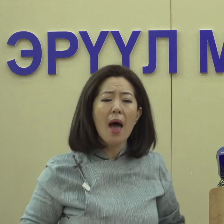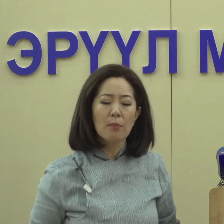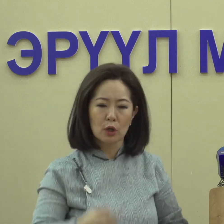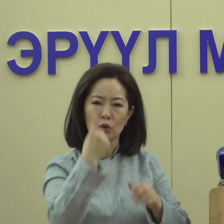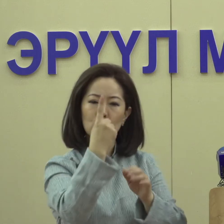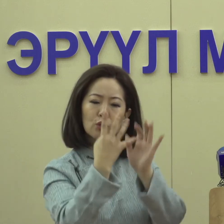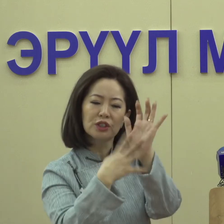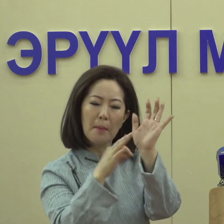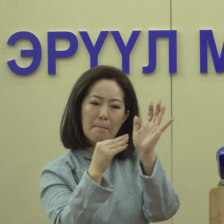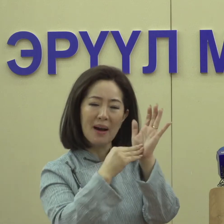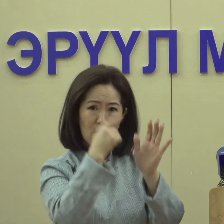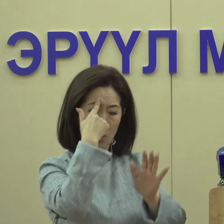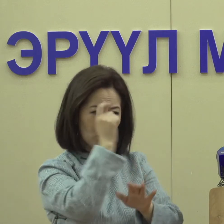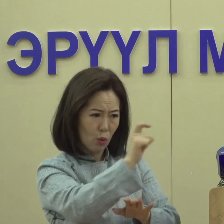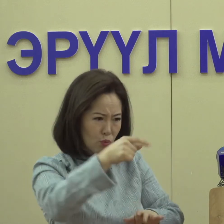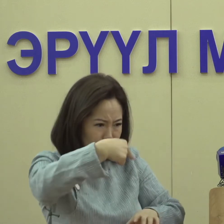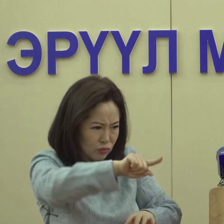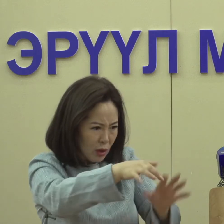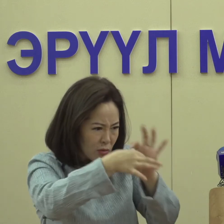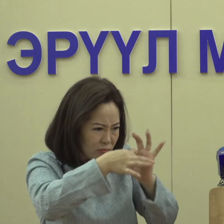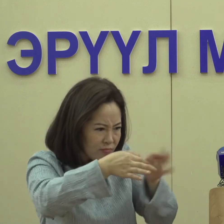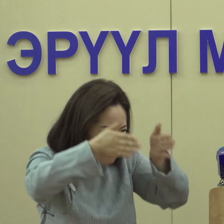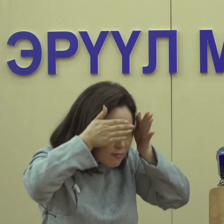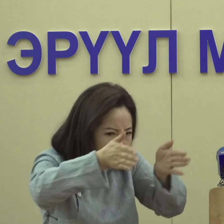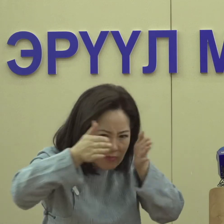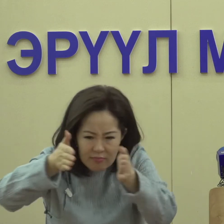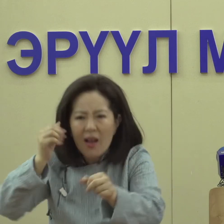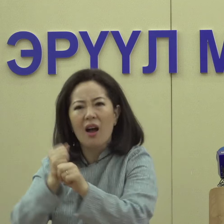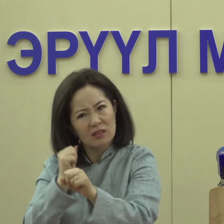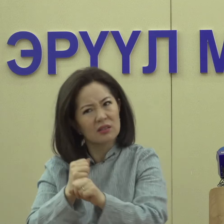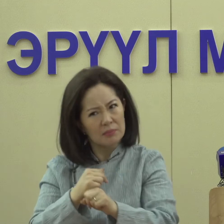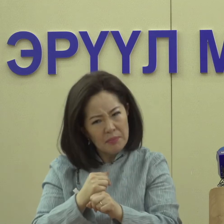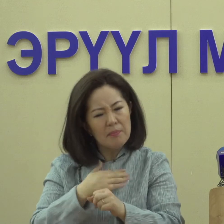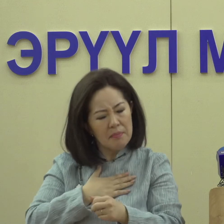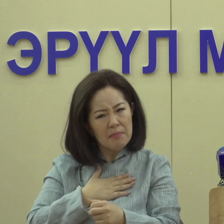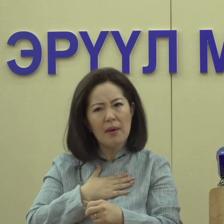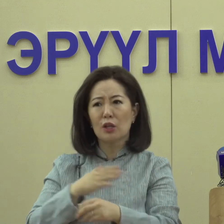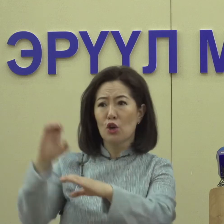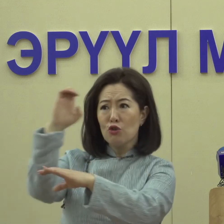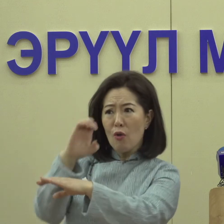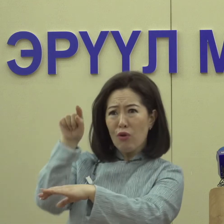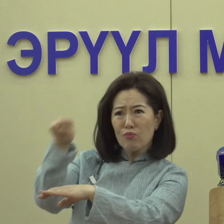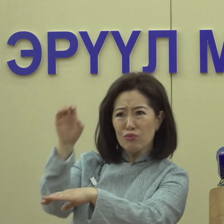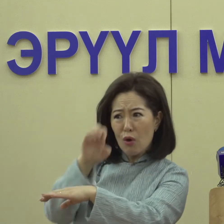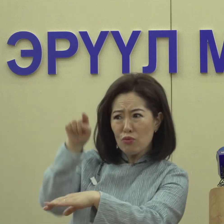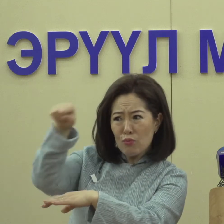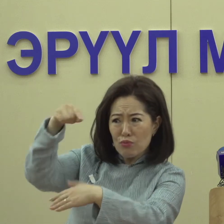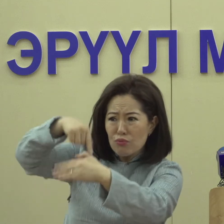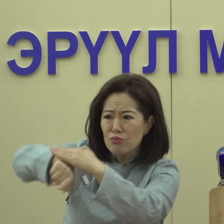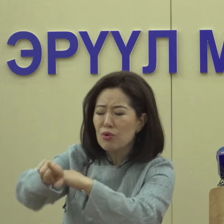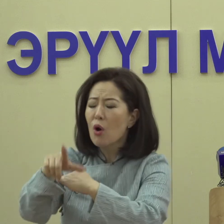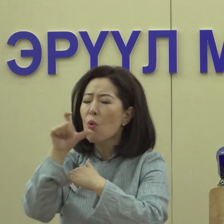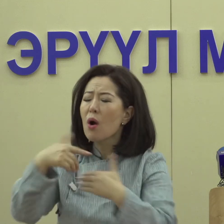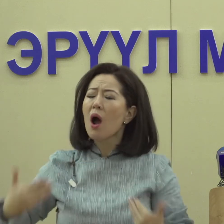яамаар дамжуулаад анхаарч ажиллаж байна. Ялангуяа Европын чиглэлд болвол манай улсын одоо 50 гаруй мянган